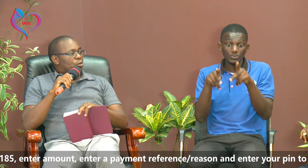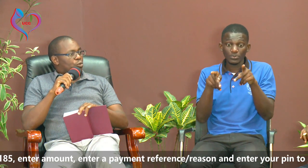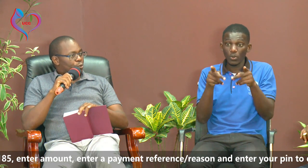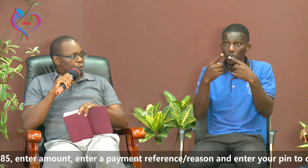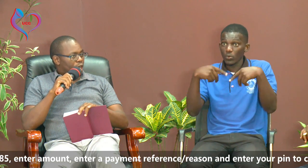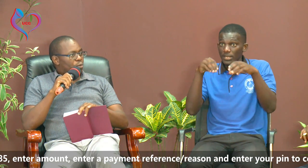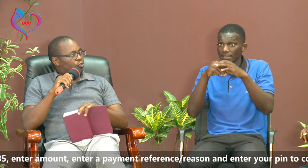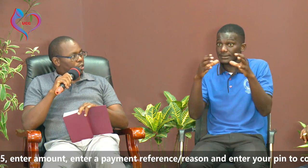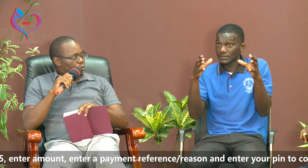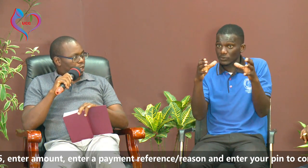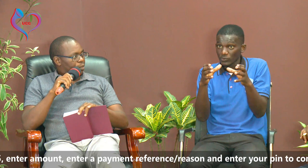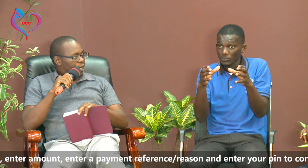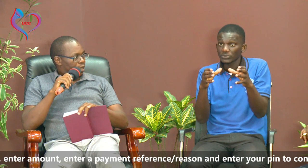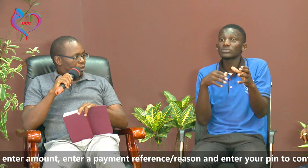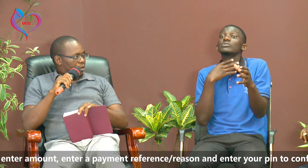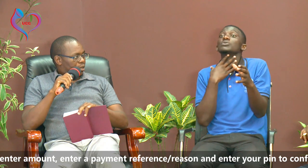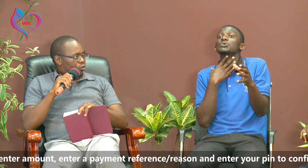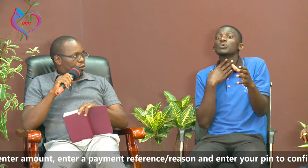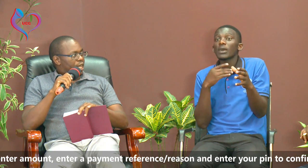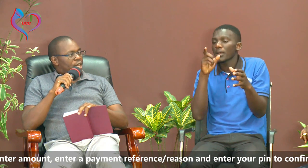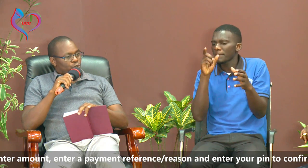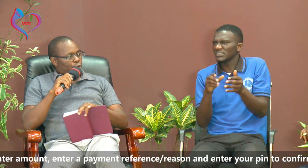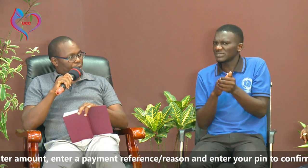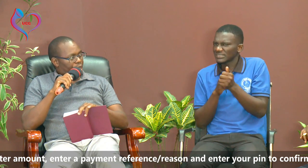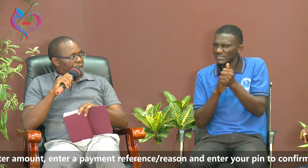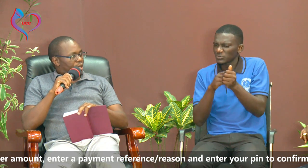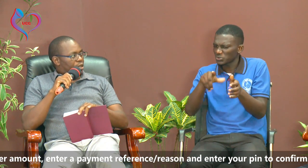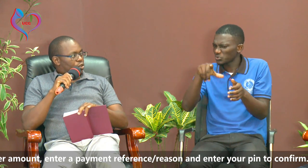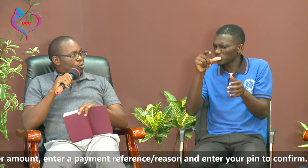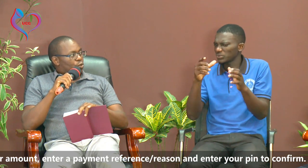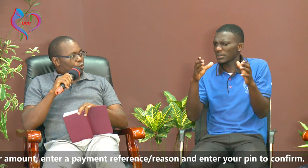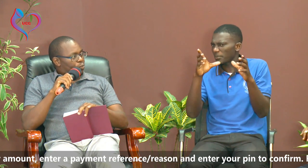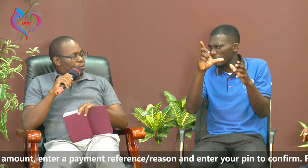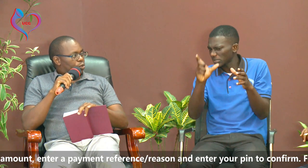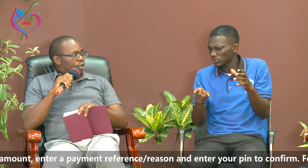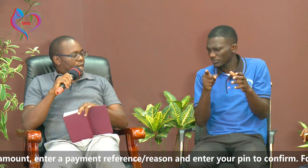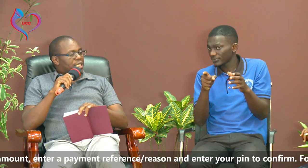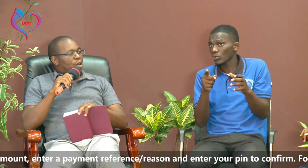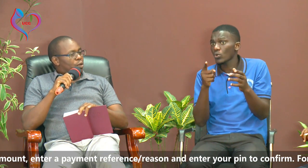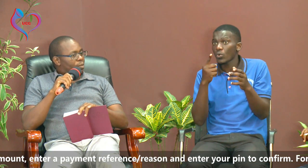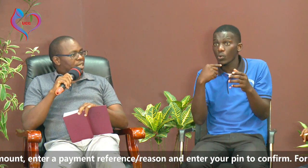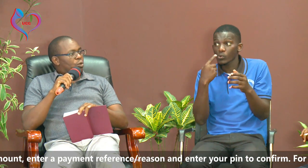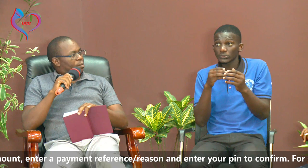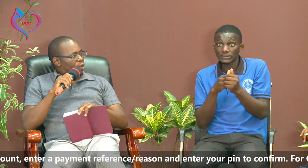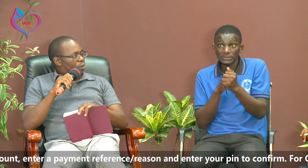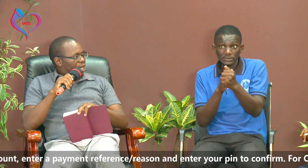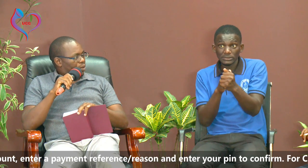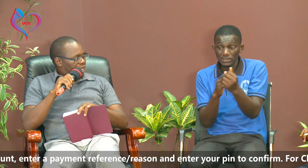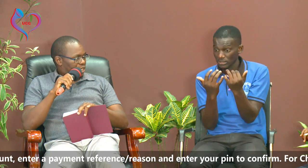mu group twagala omuntu atukulembera, tulonda yatukulembera mu group. Kati akulembera takulembera kubanga mugezi